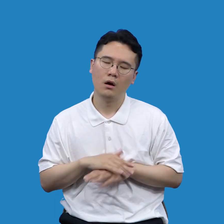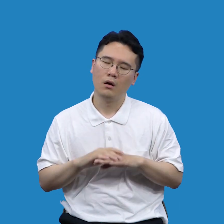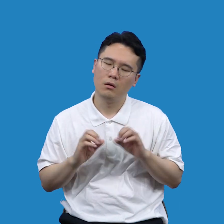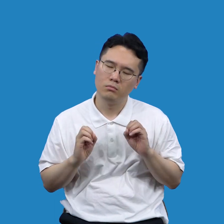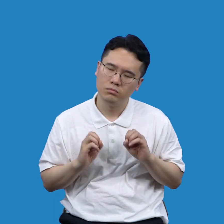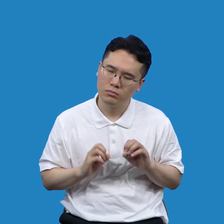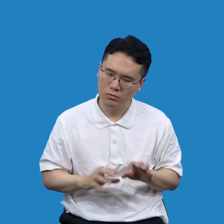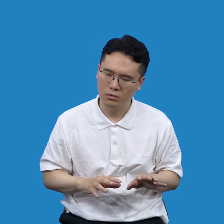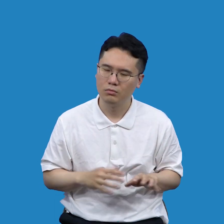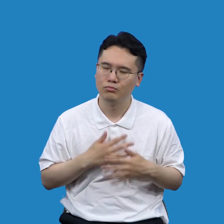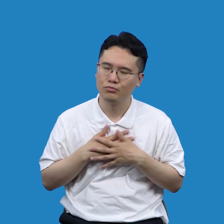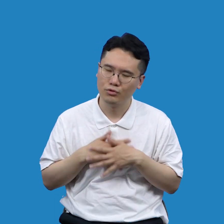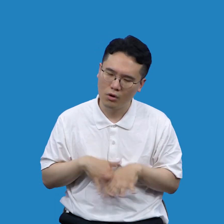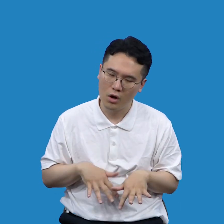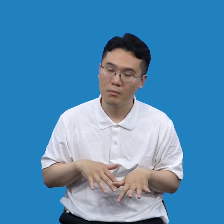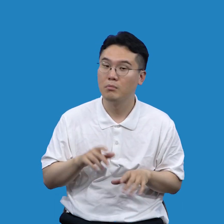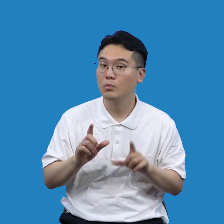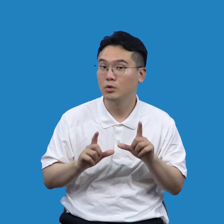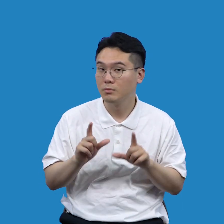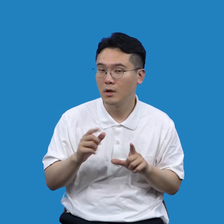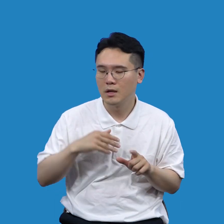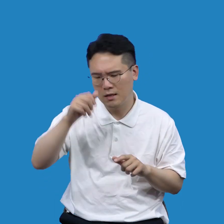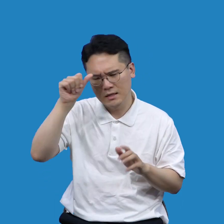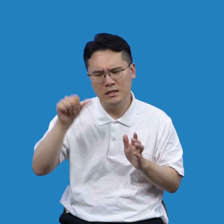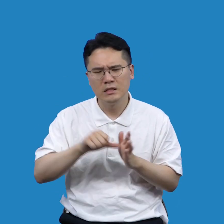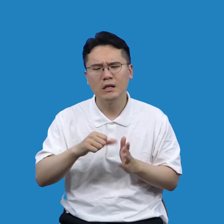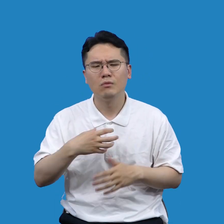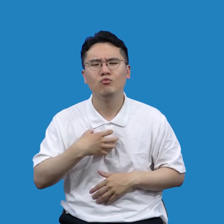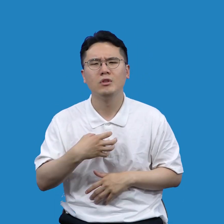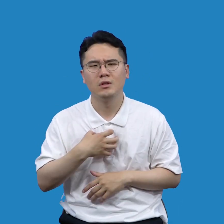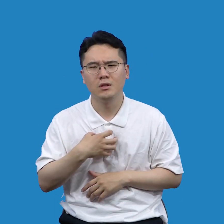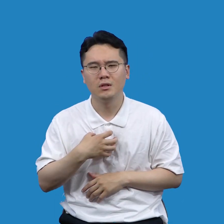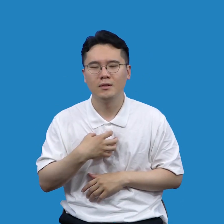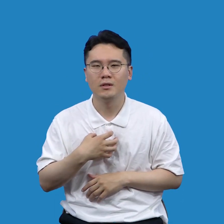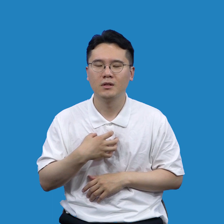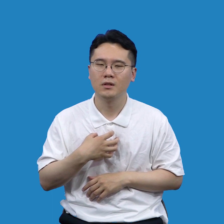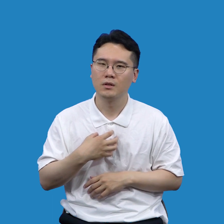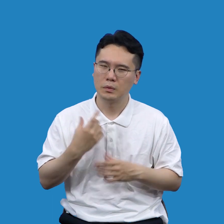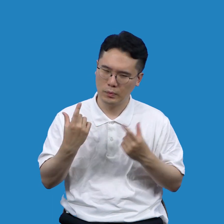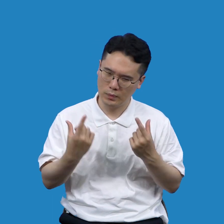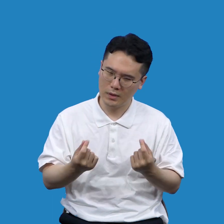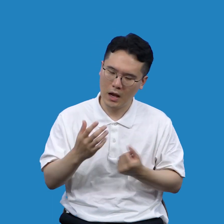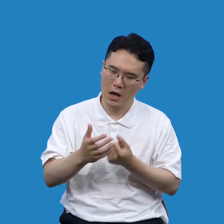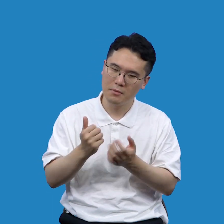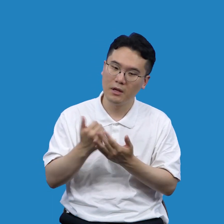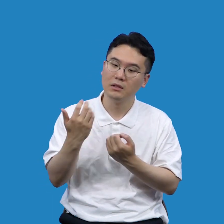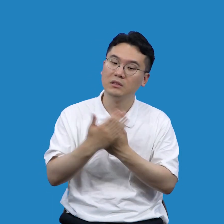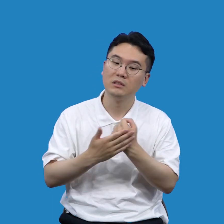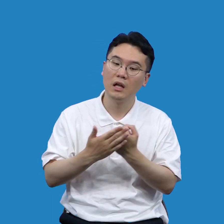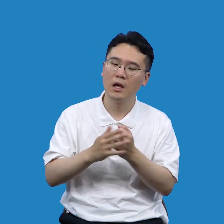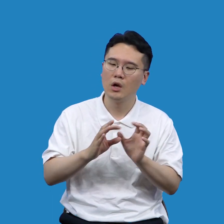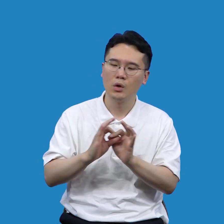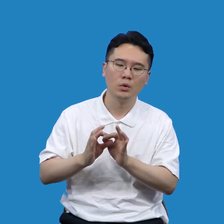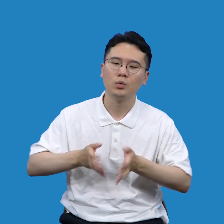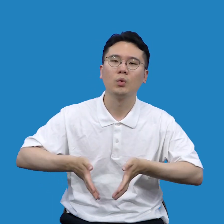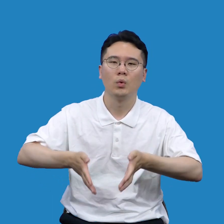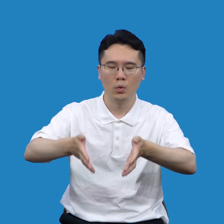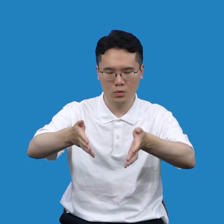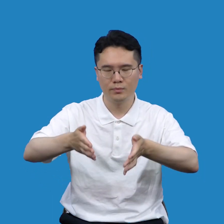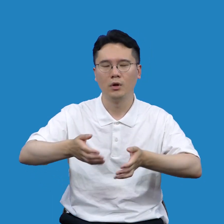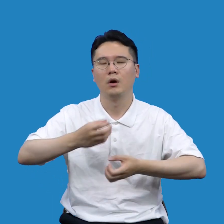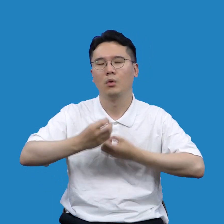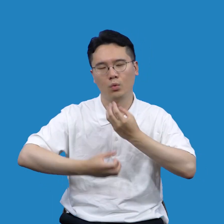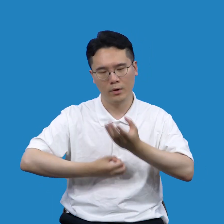무력함조차도, 자신의 인생의 위기조차도 하나님의 은혜의 통로였음을 고백하게